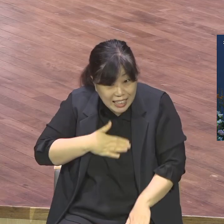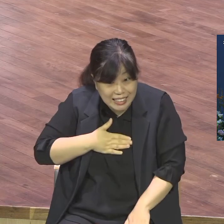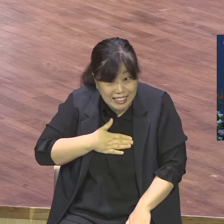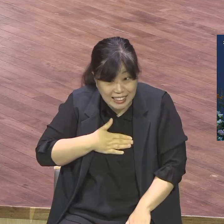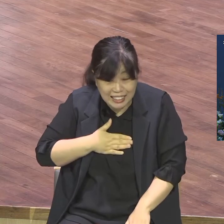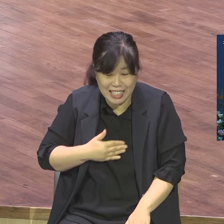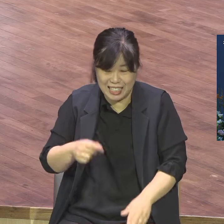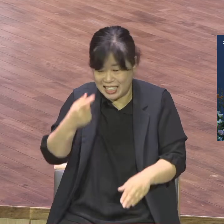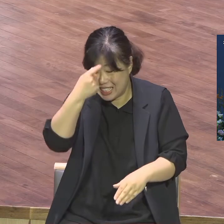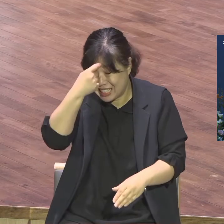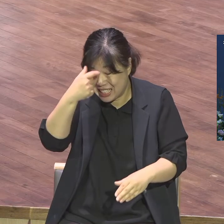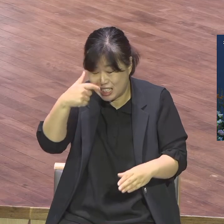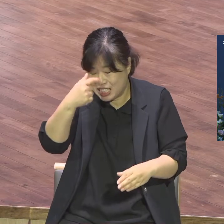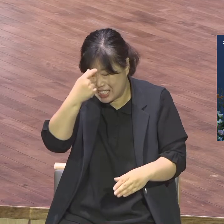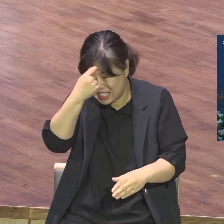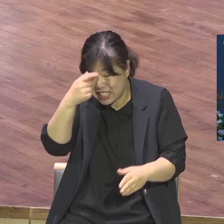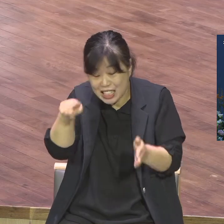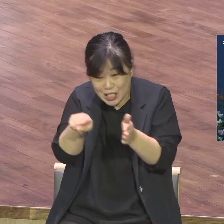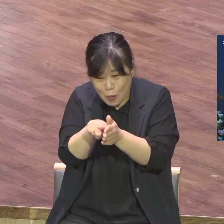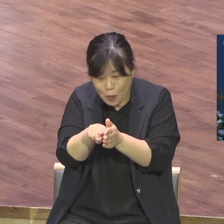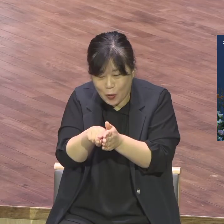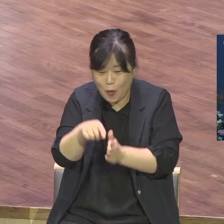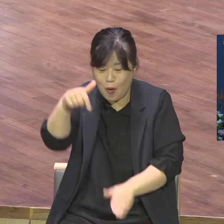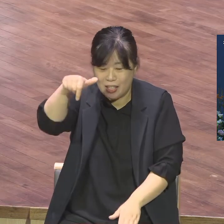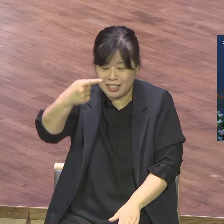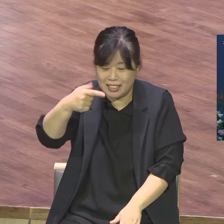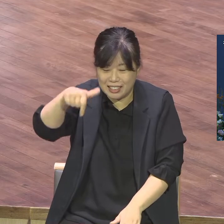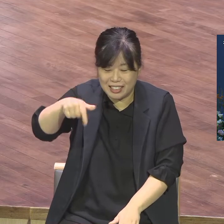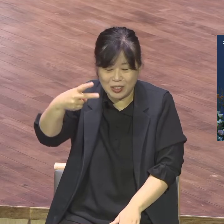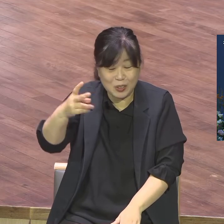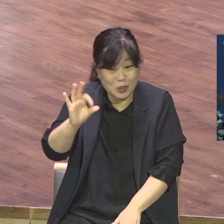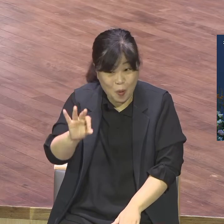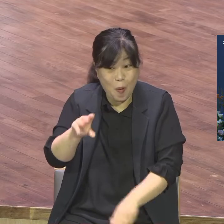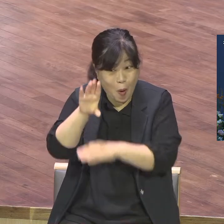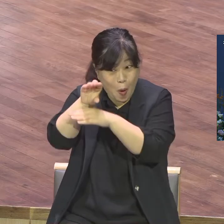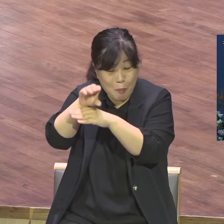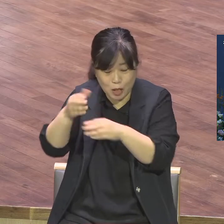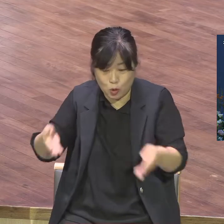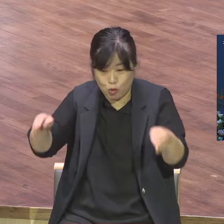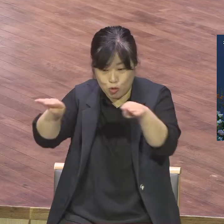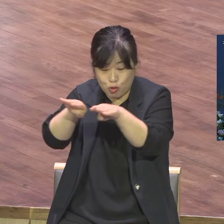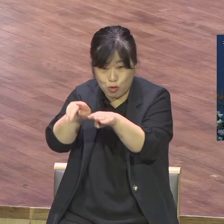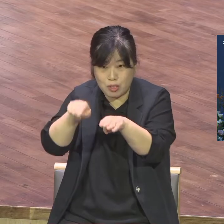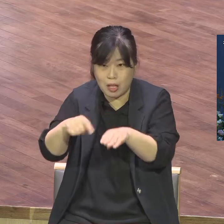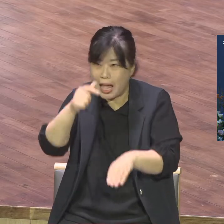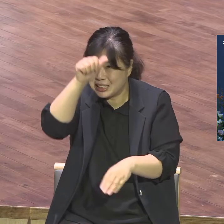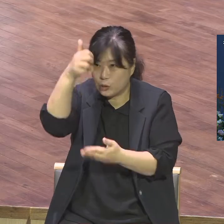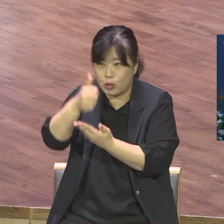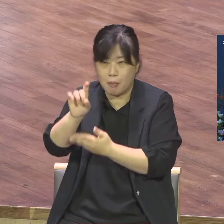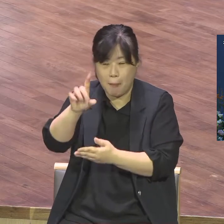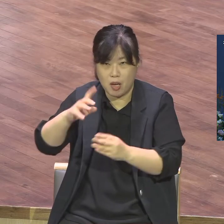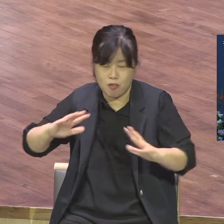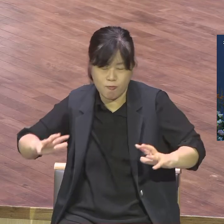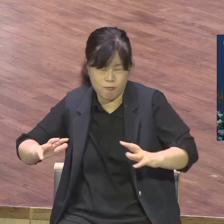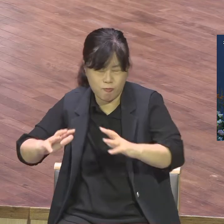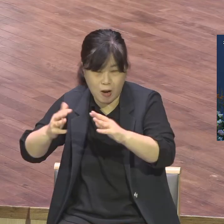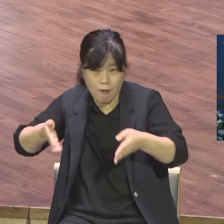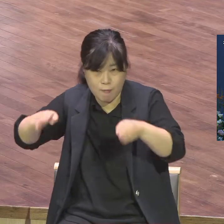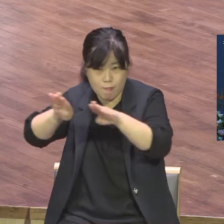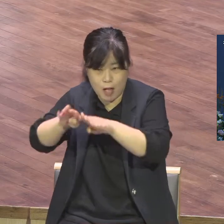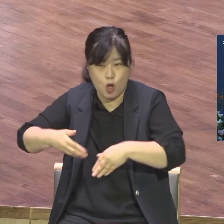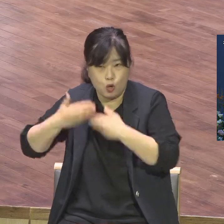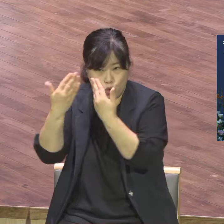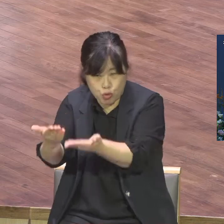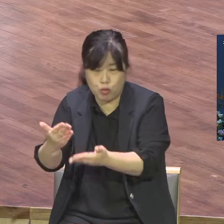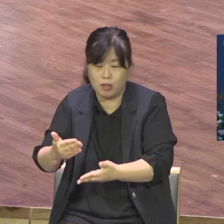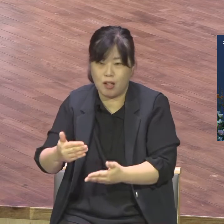뺏어버려요. 이 방법 저 방법 다 써가지고 사단이 그래 뿐입니다. 사람 씨가지고 왜 영향을 자꾸 입히니까. 그래서